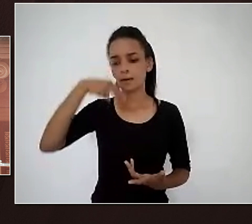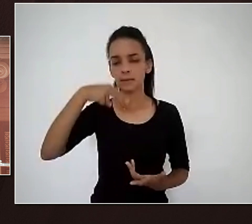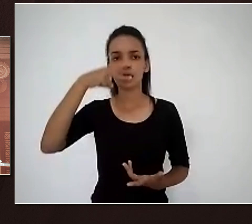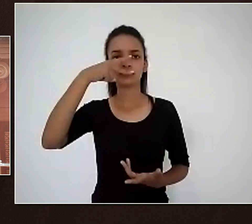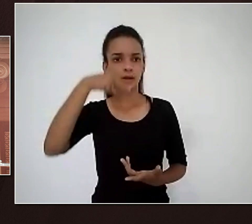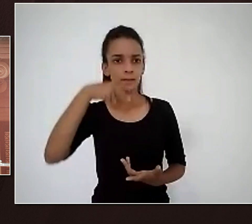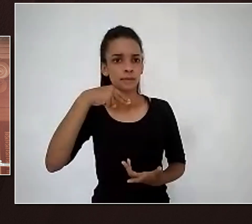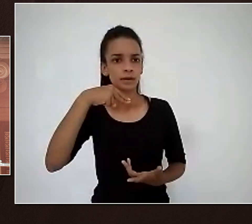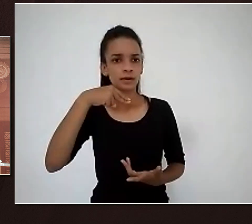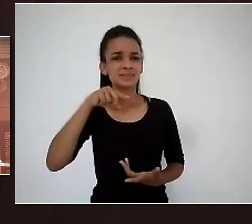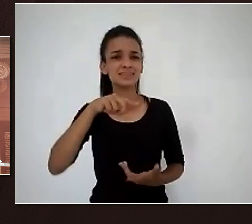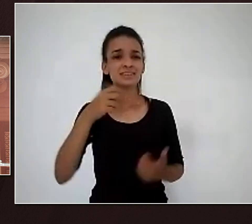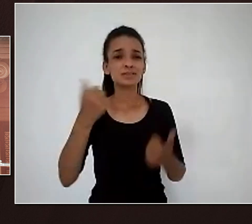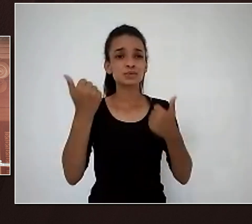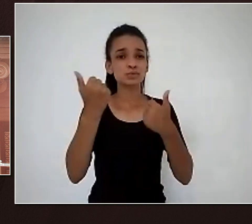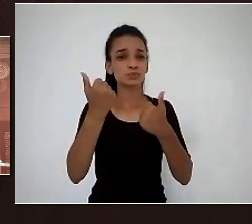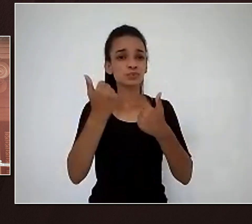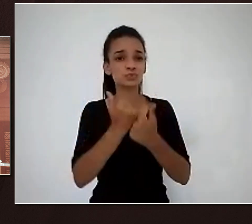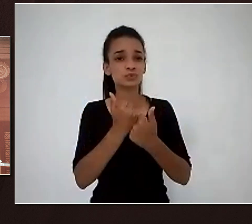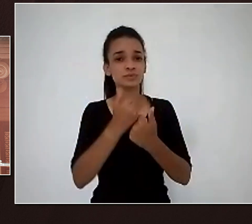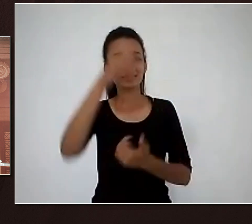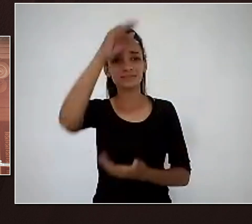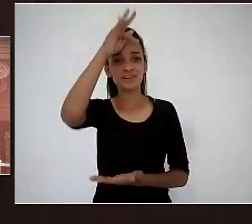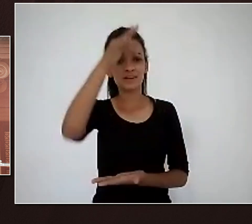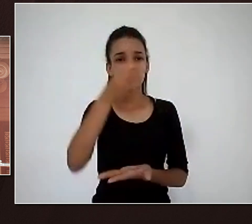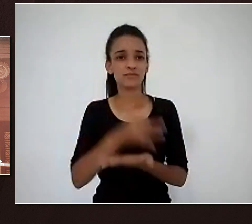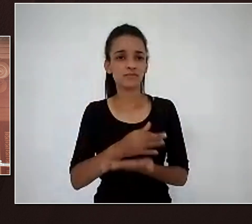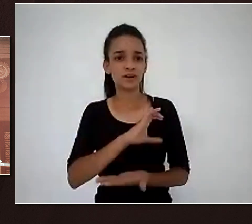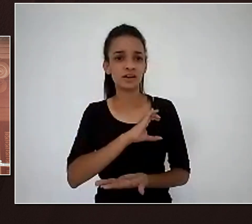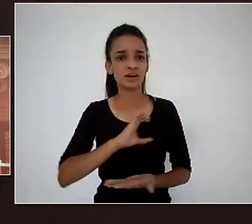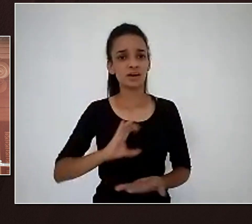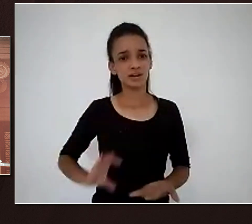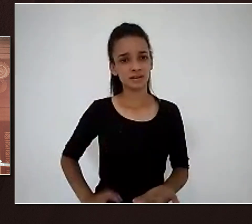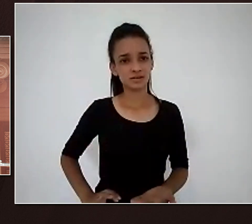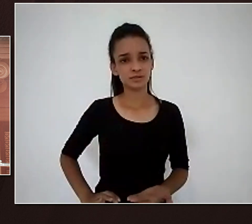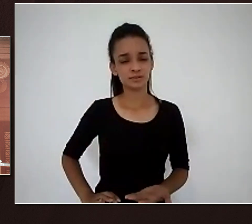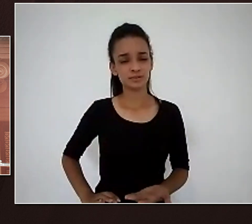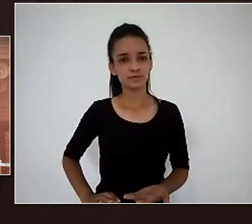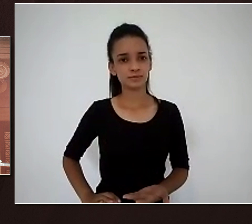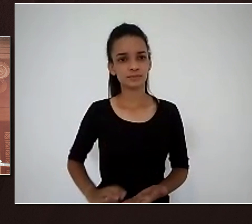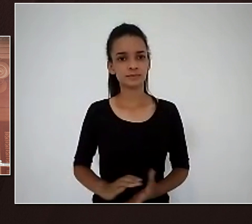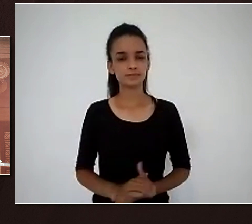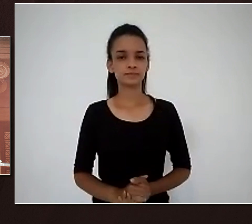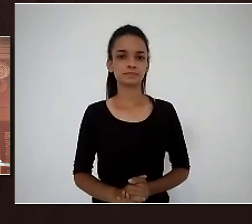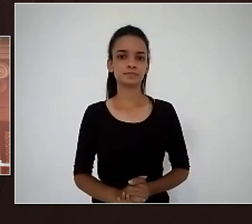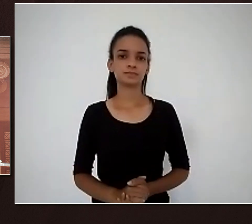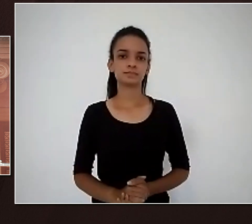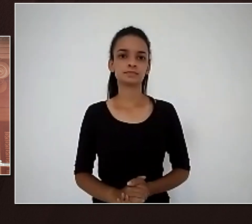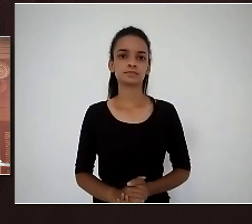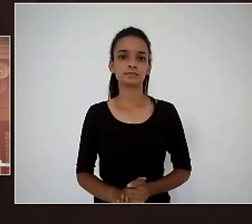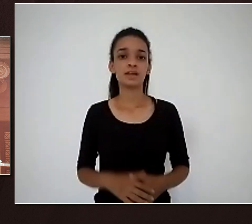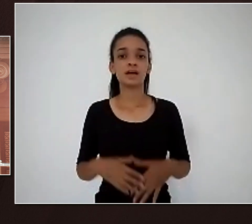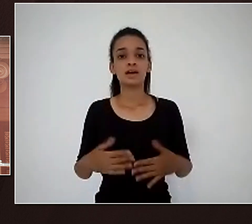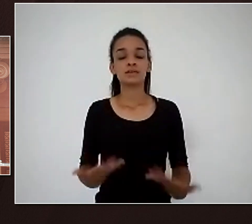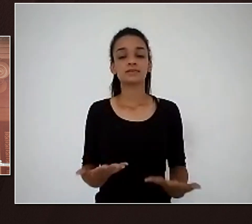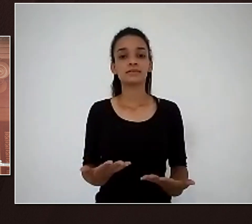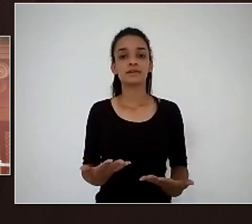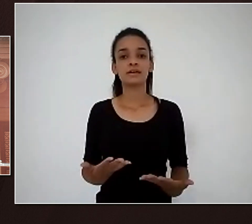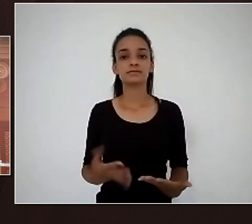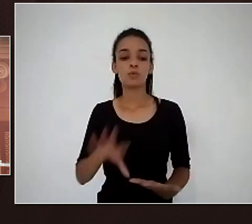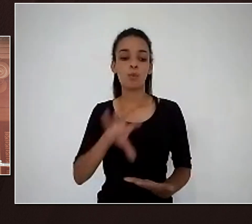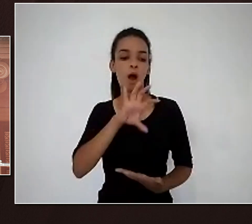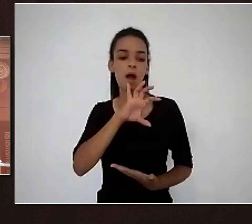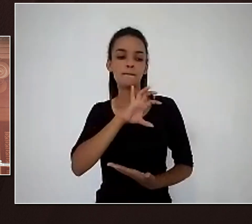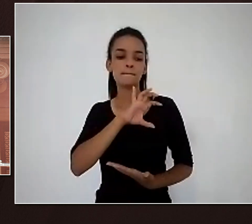substituir a fé em Cristo, e o resultado é a perda do primeiro amor, tá? Eu vou